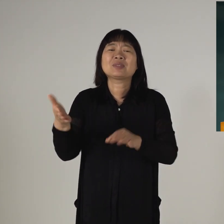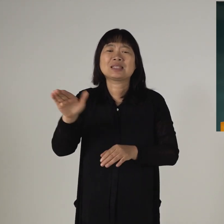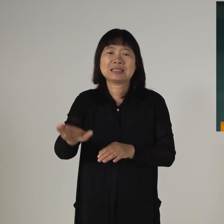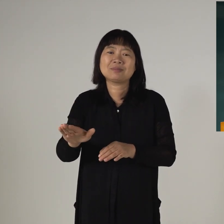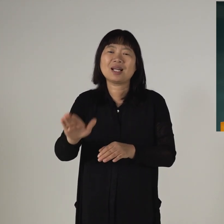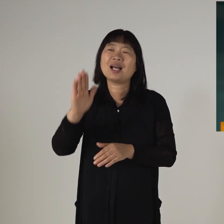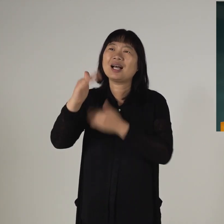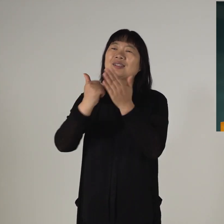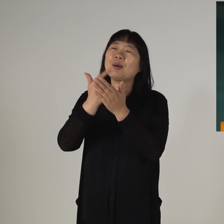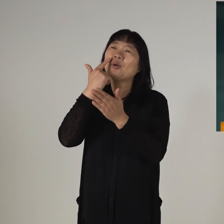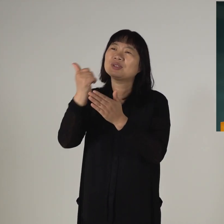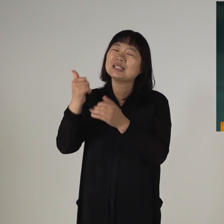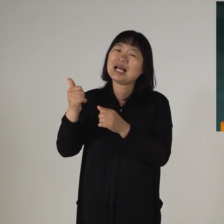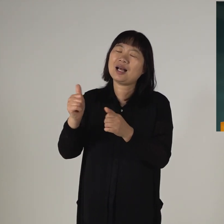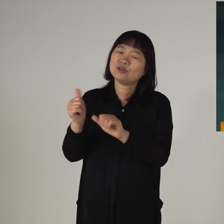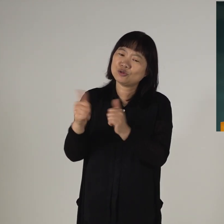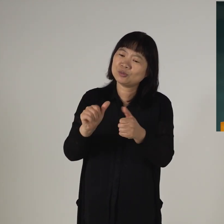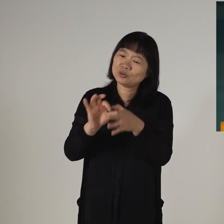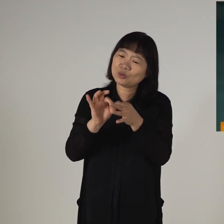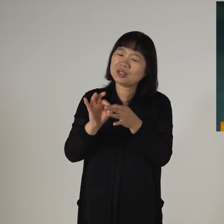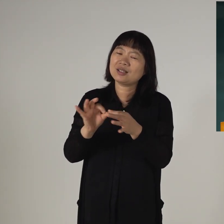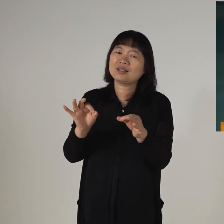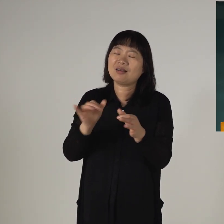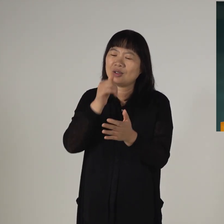잠시일지언정 단절의 고통을 얘기하는 거예요.